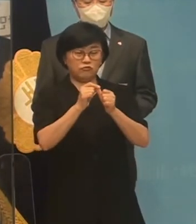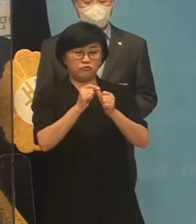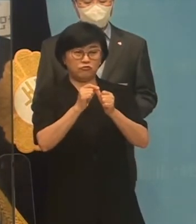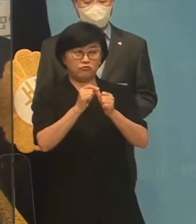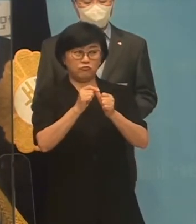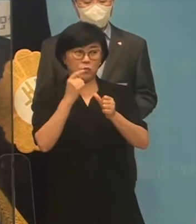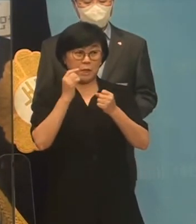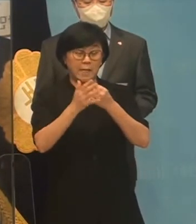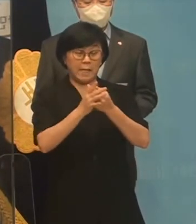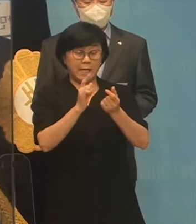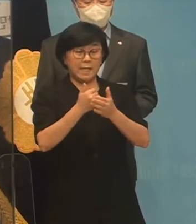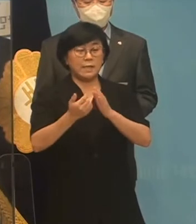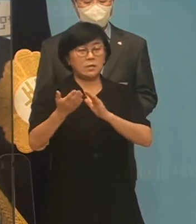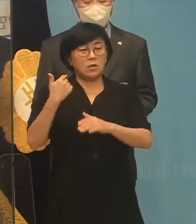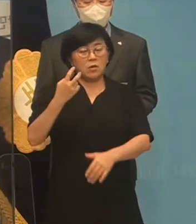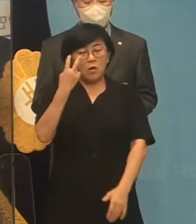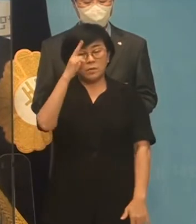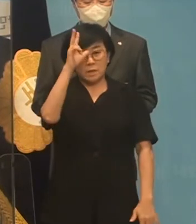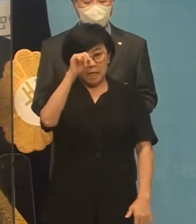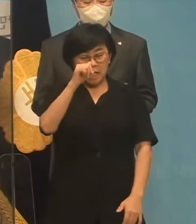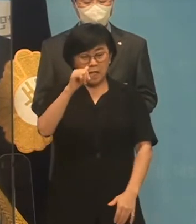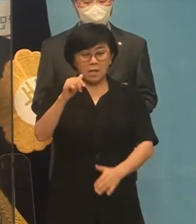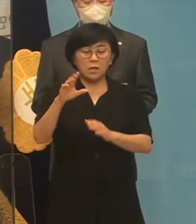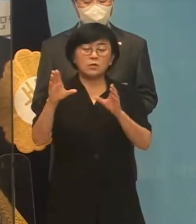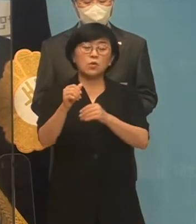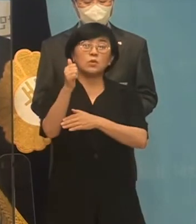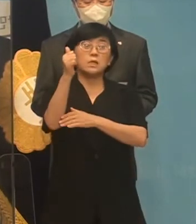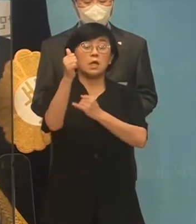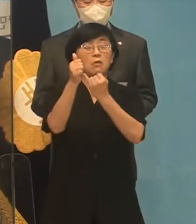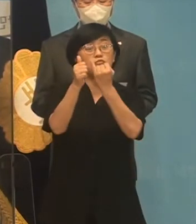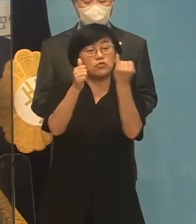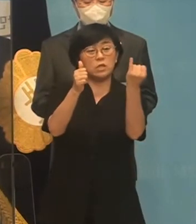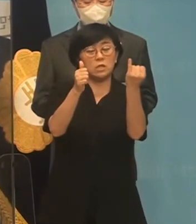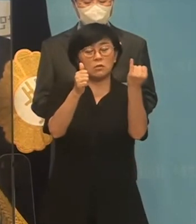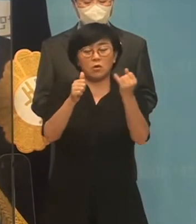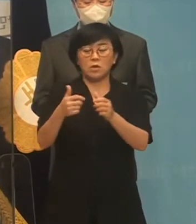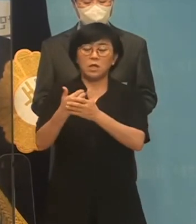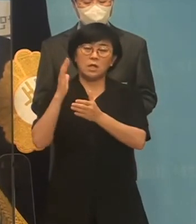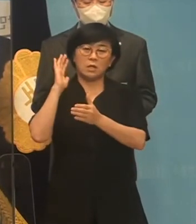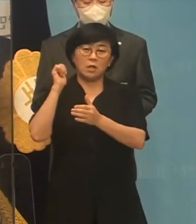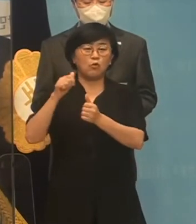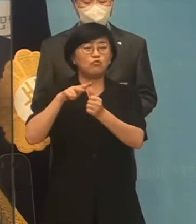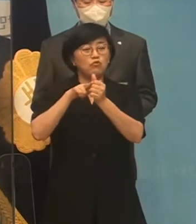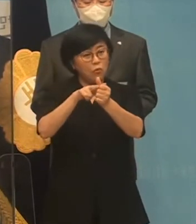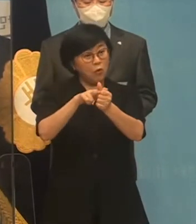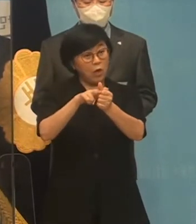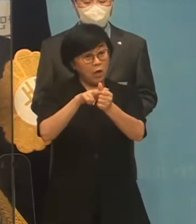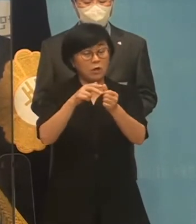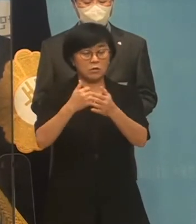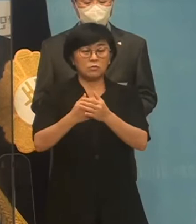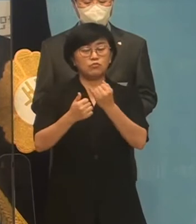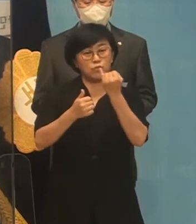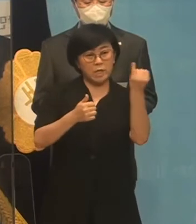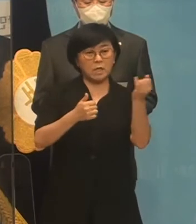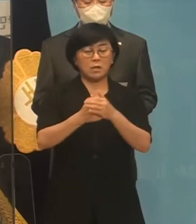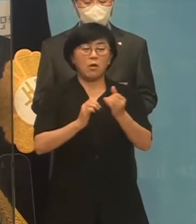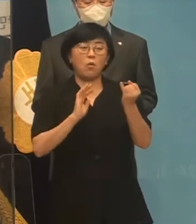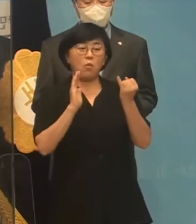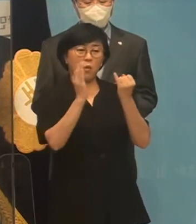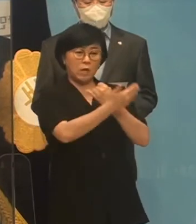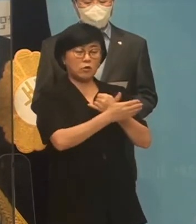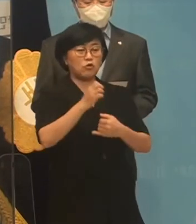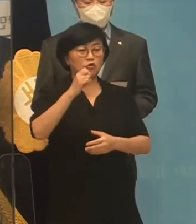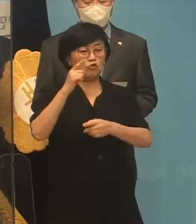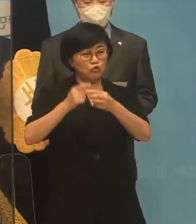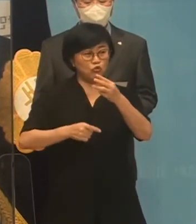씨는 직전 검찰총장의 부인이며 야권 유력 대선 후보의 부인입니다. 김 씨를 옹호했던